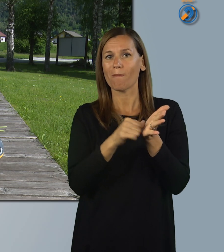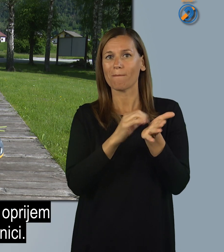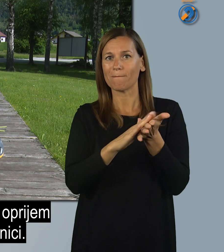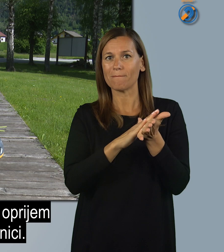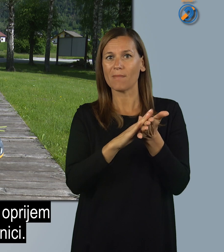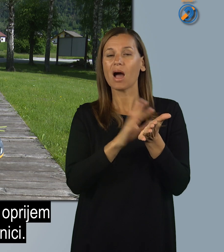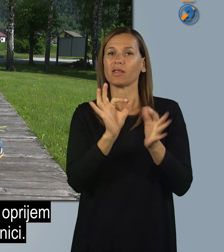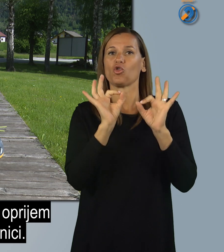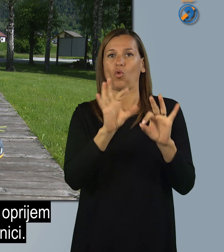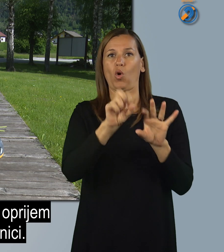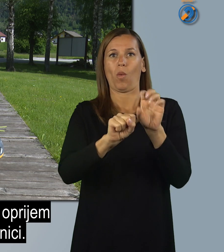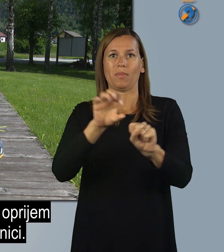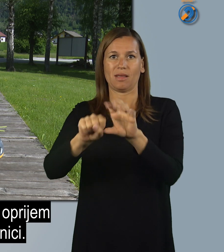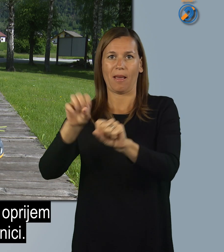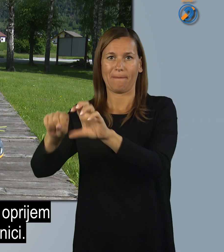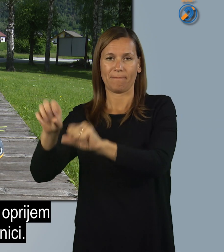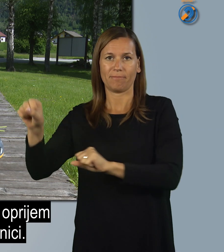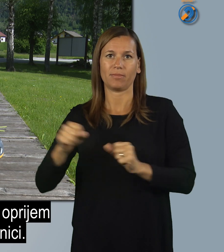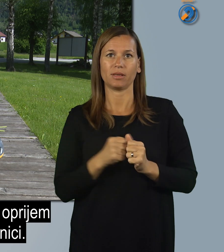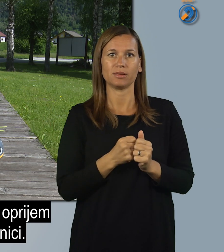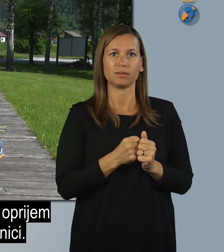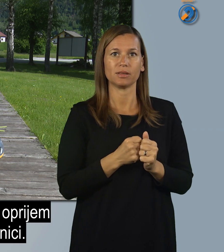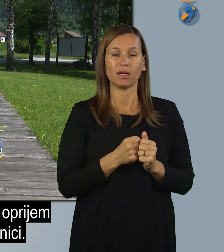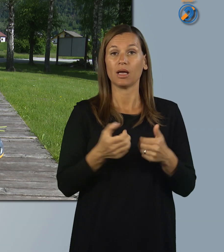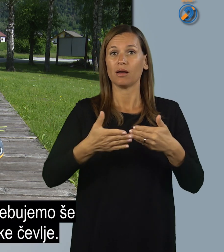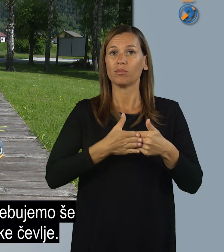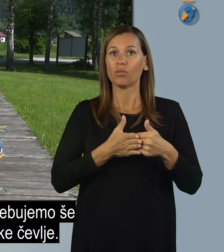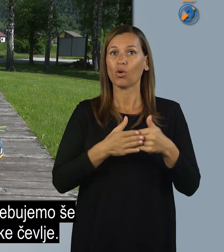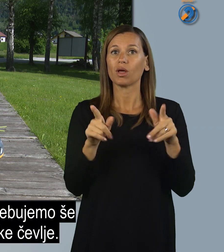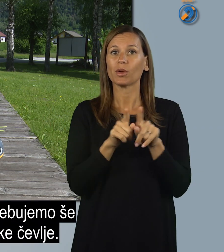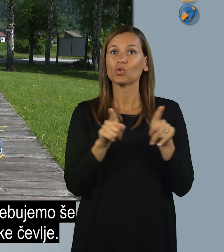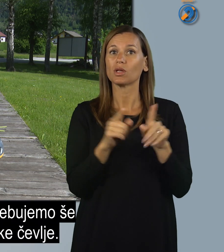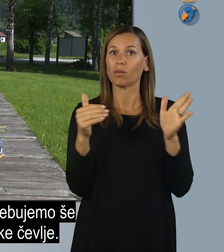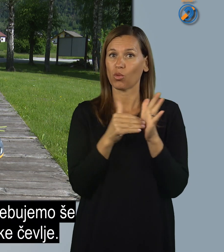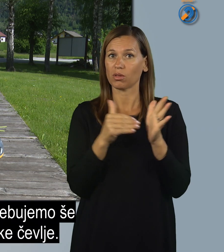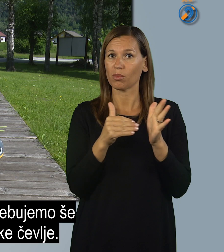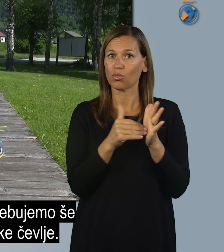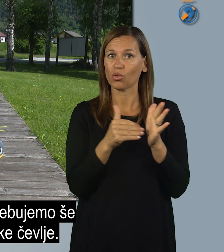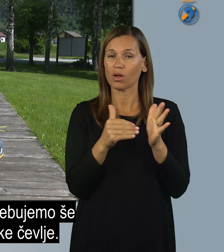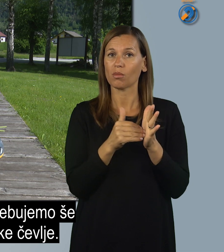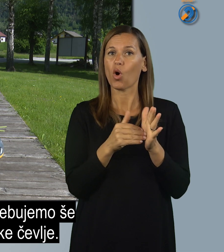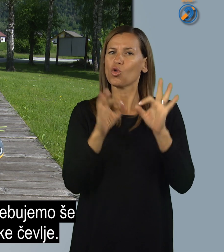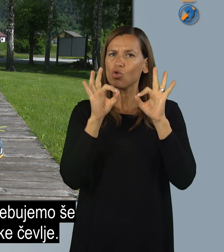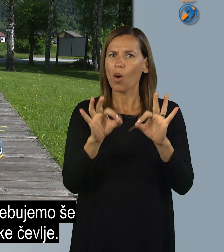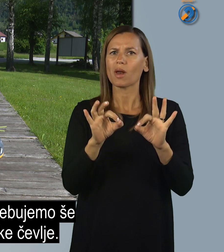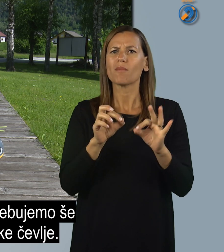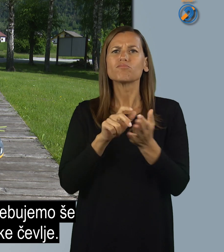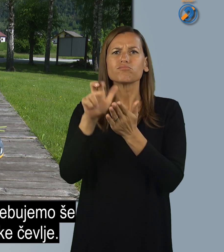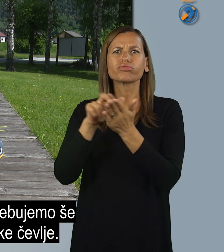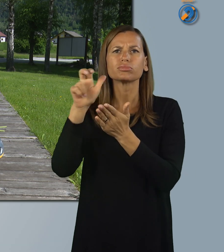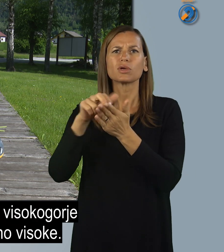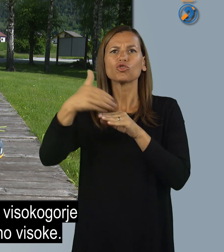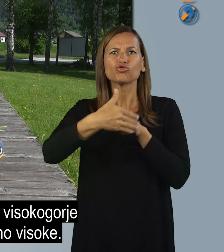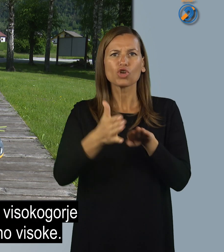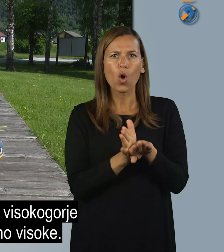potem je lep in dober oprijem na jeklenici. Poleg tega pa potem potrebujemo še dobre gorniške čevlje,